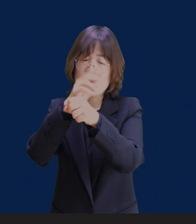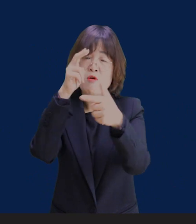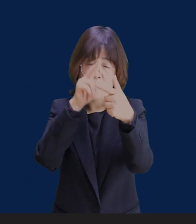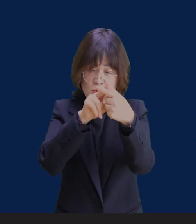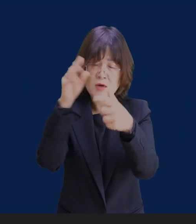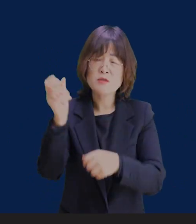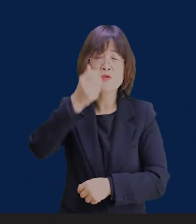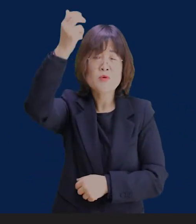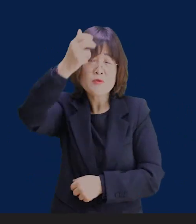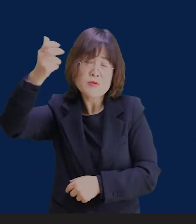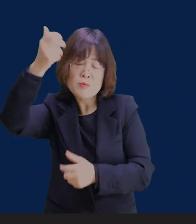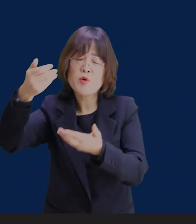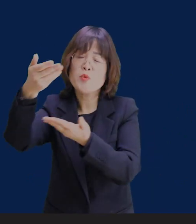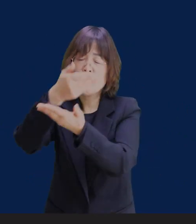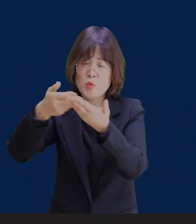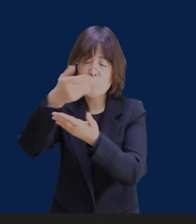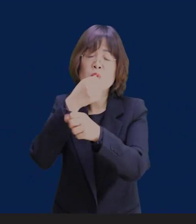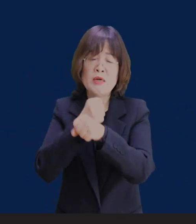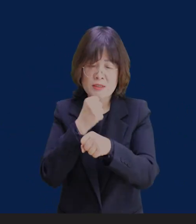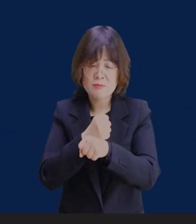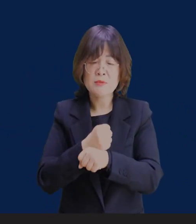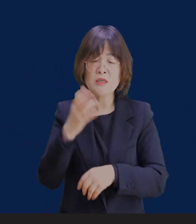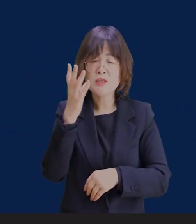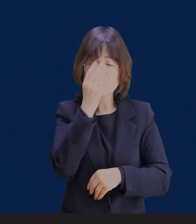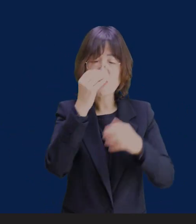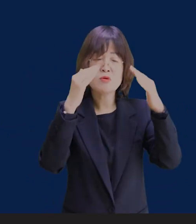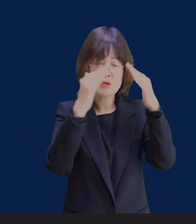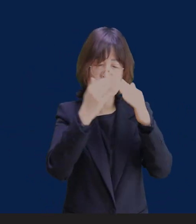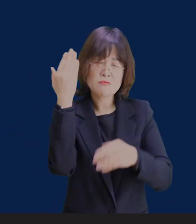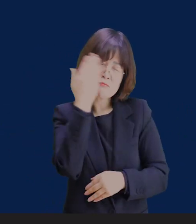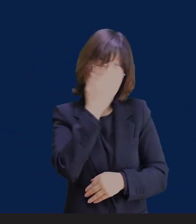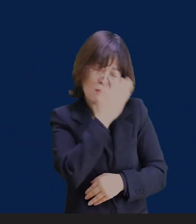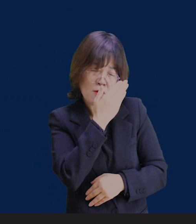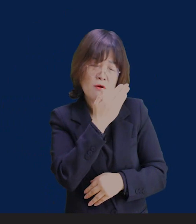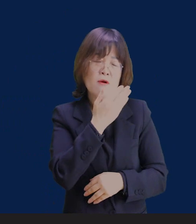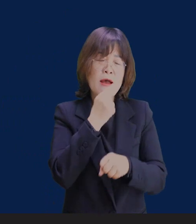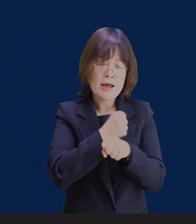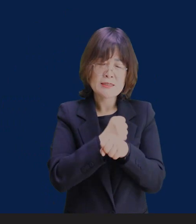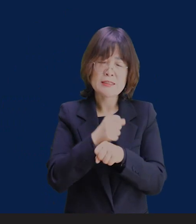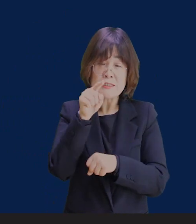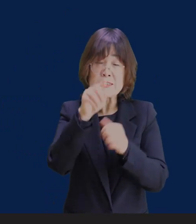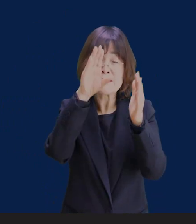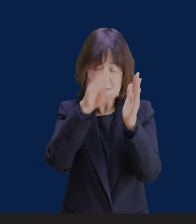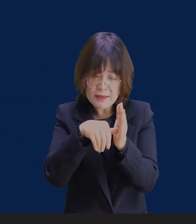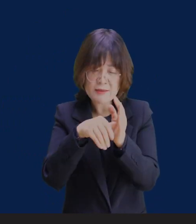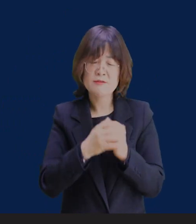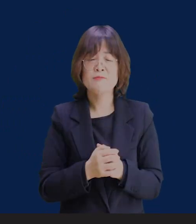극진하신 사랑하심과 성령님의 교통하심이 성전을 천결케